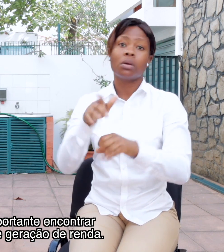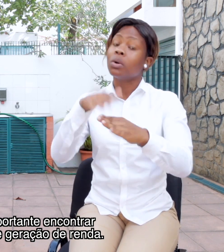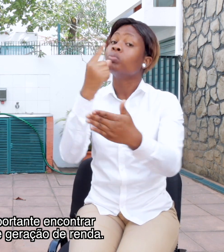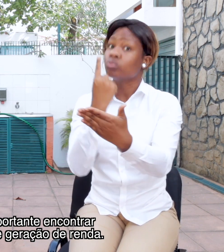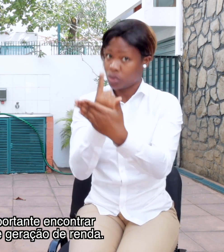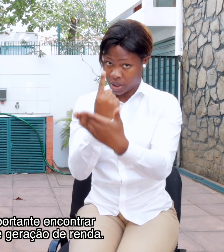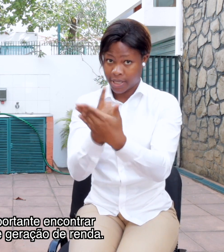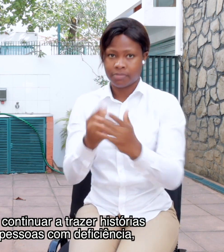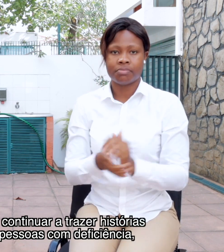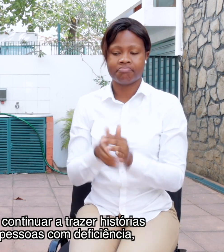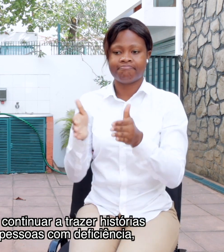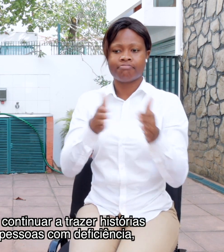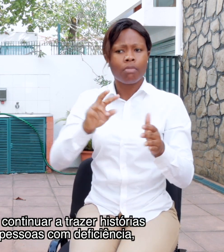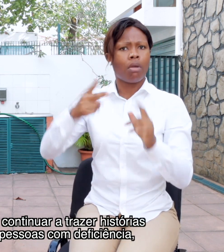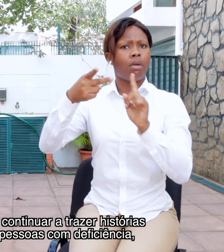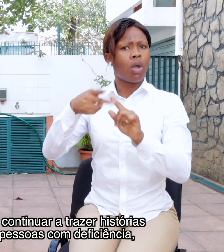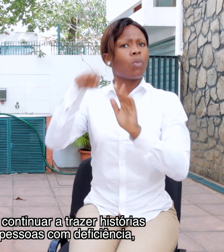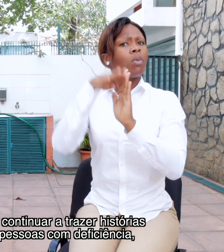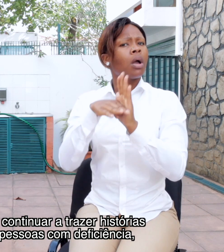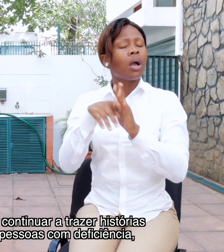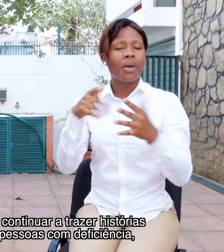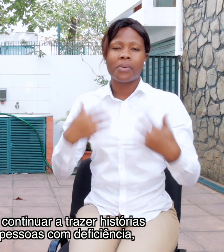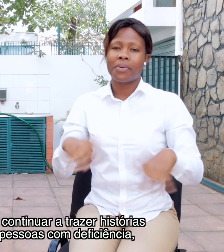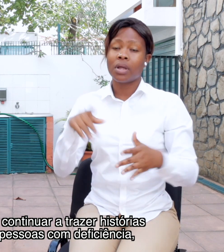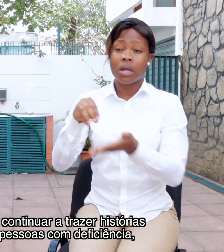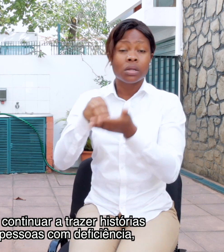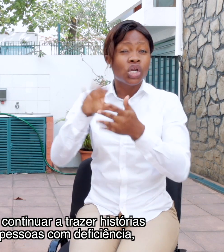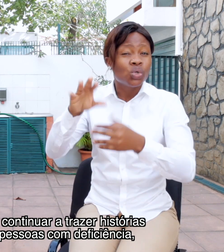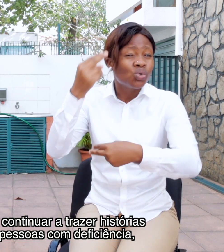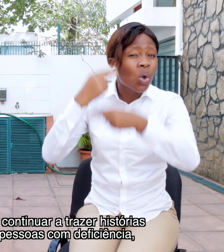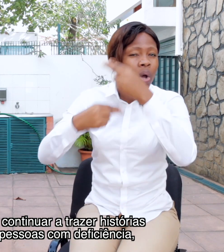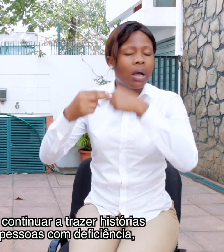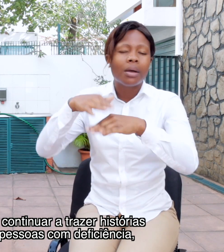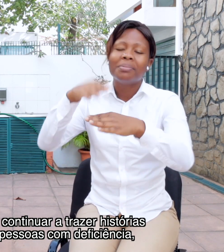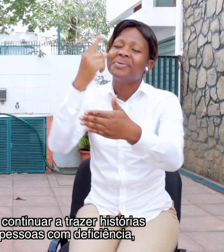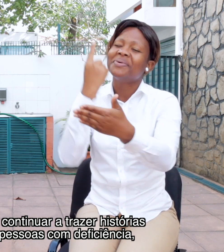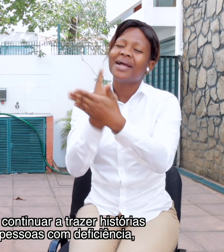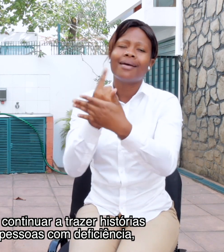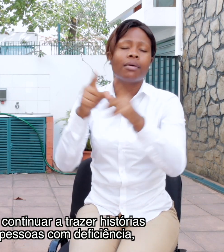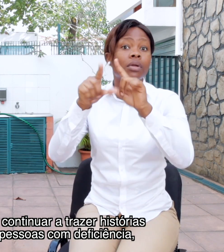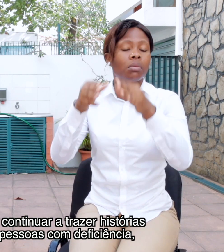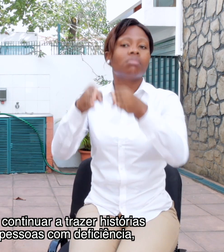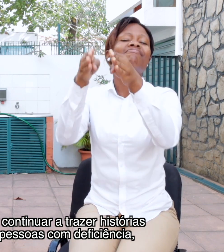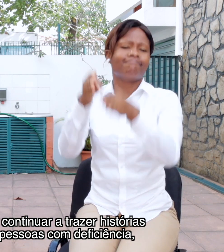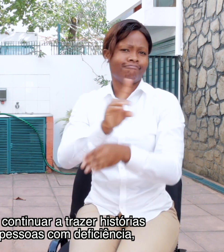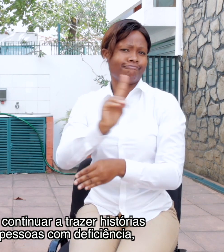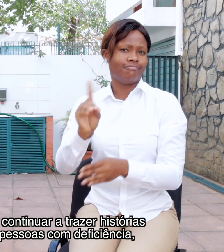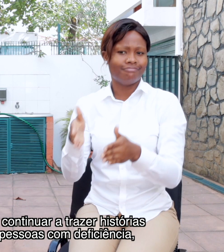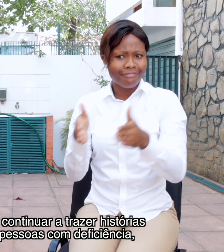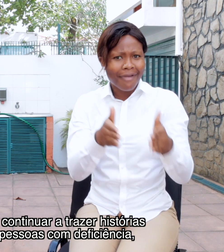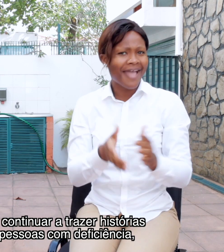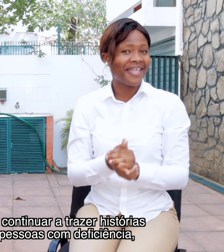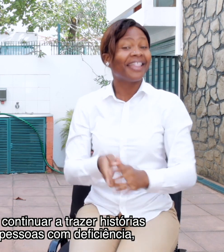de renda. No segundo bloco, vamos continuar a trazer histórias inspiradoras de e sobre pessoas